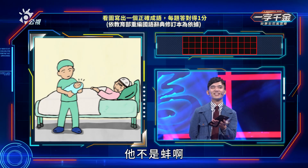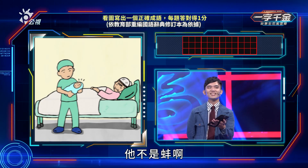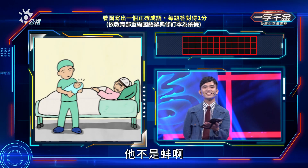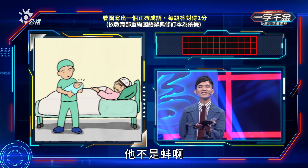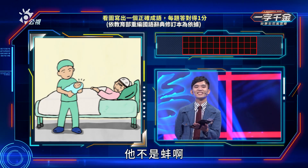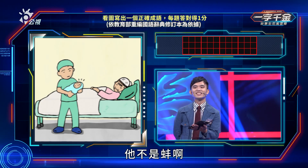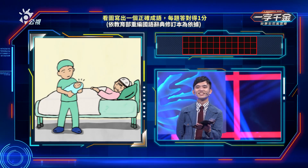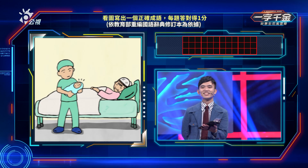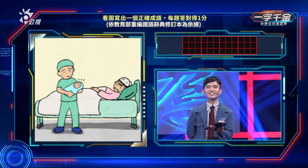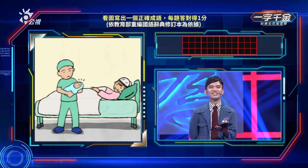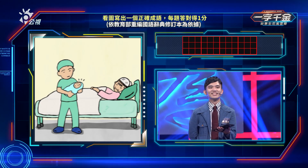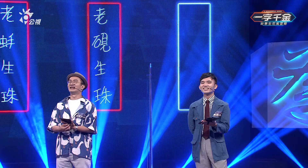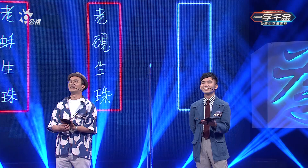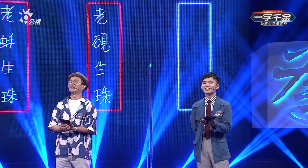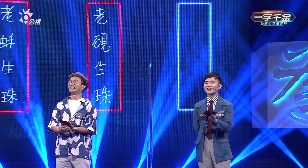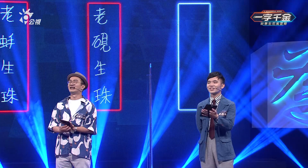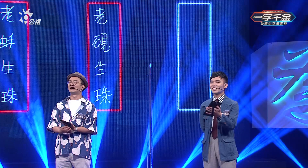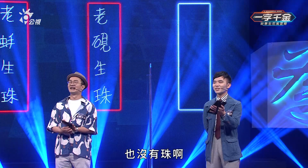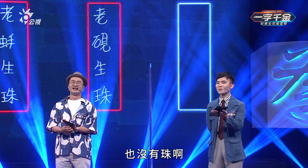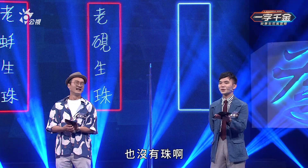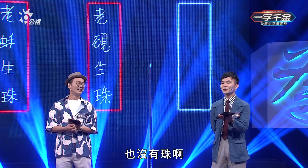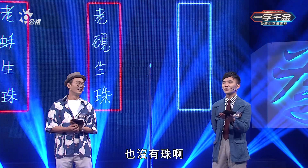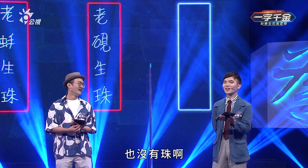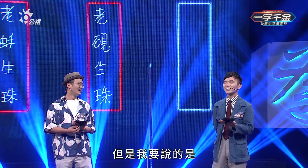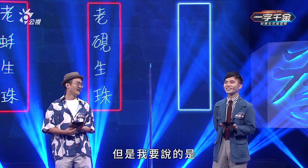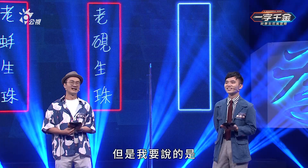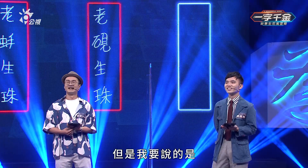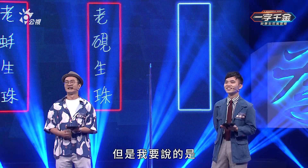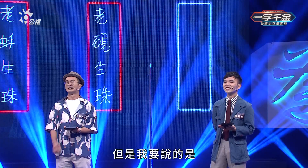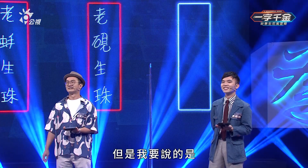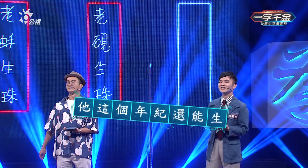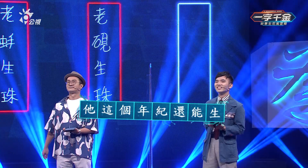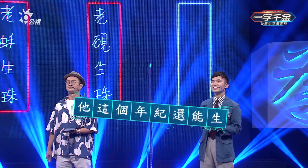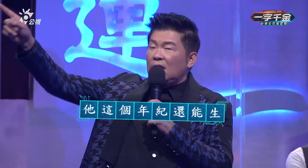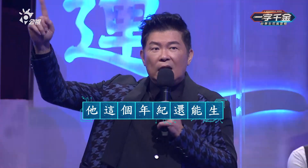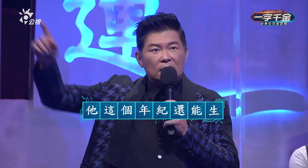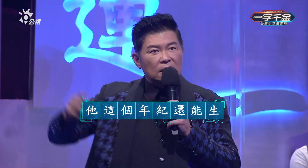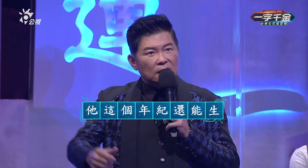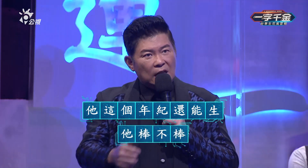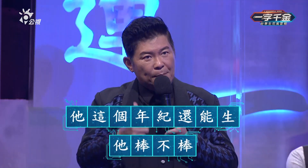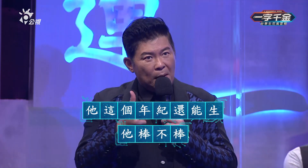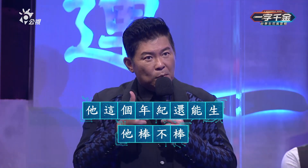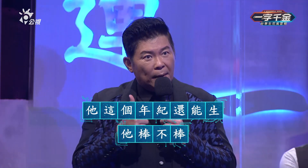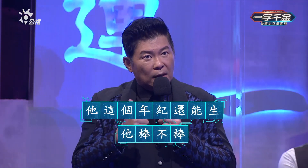啊， 他 阿也没有珠啊。 但是我要说的是，他这个年纪还能生，他棒不棒？